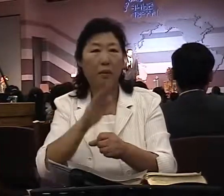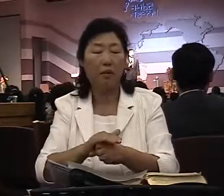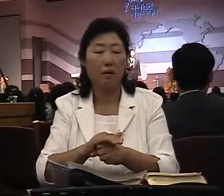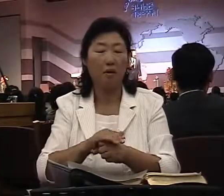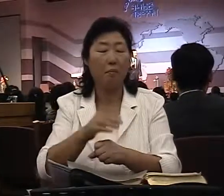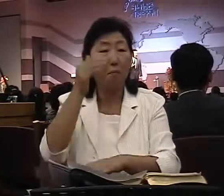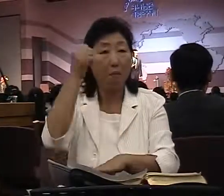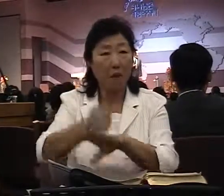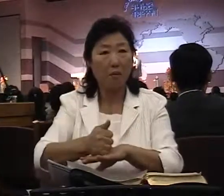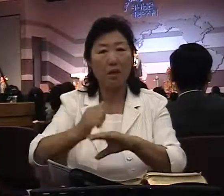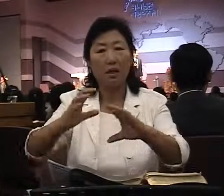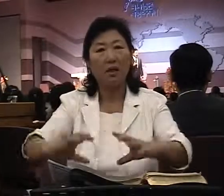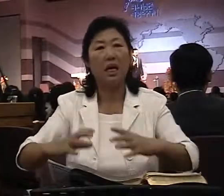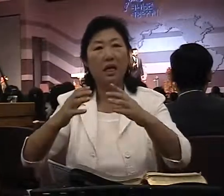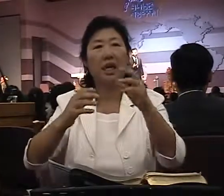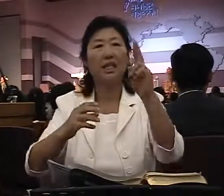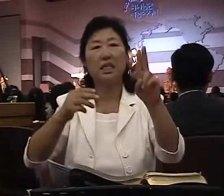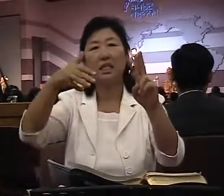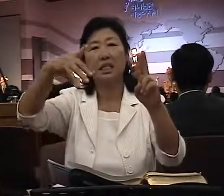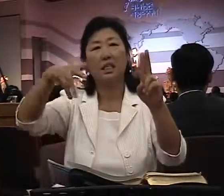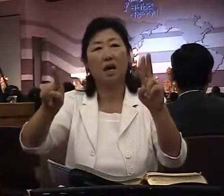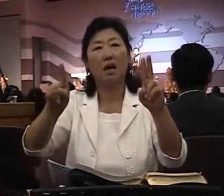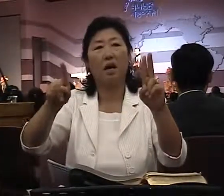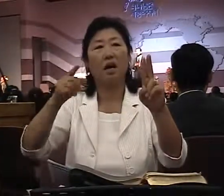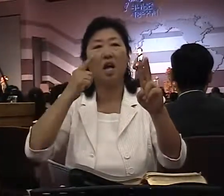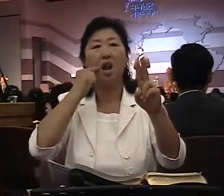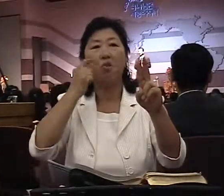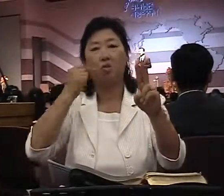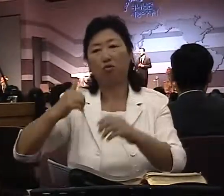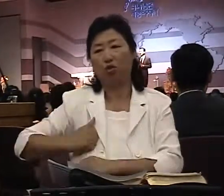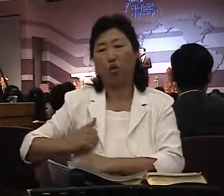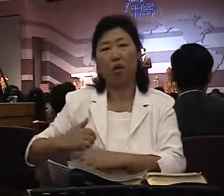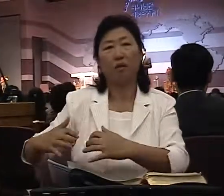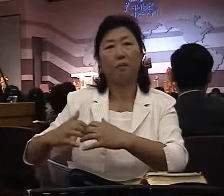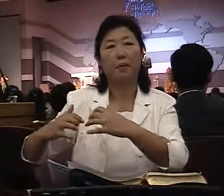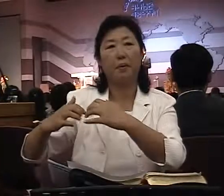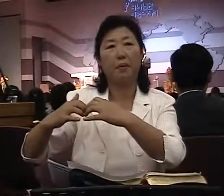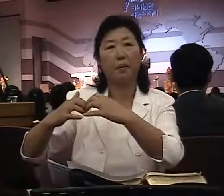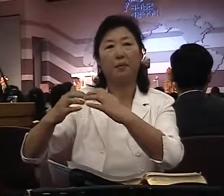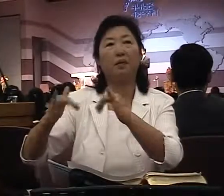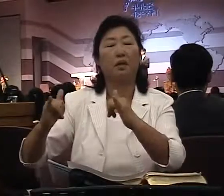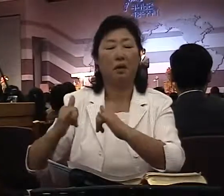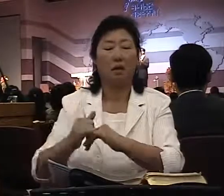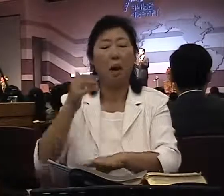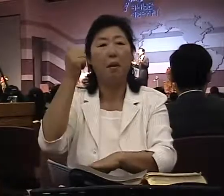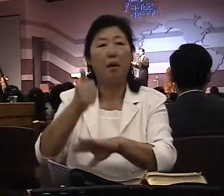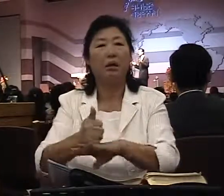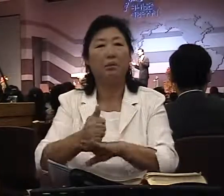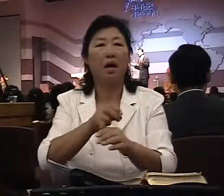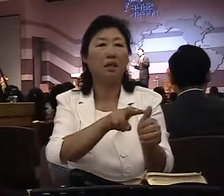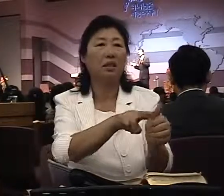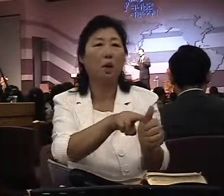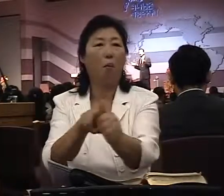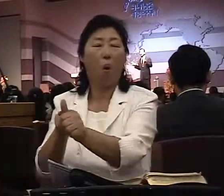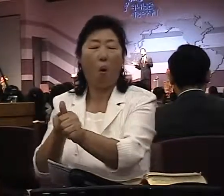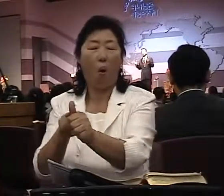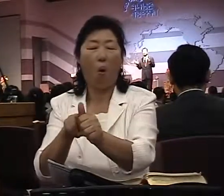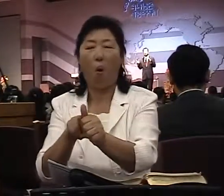마지막 원래 그 세계 2차 대전에 일본군에서 싸웠던 자였는데 그 마지막 정보는 이제 그 미군들이 이 섬을